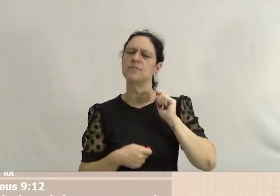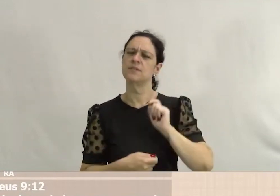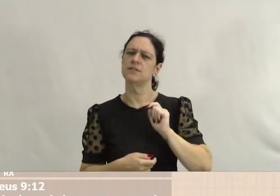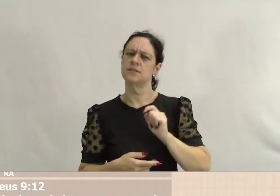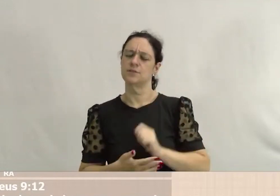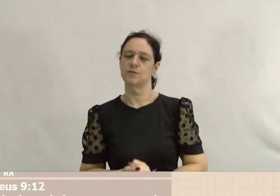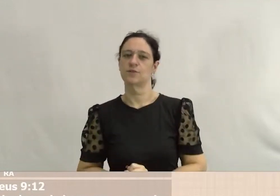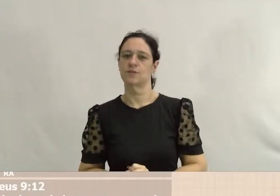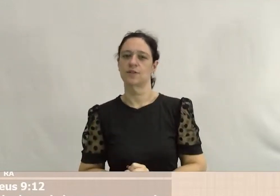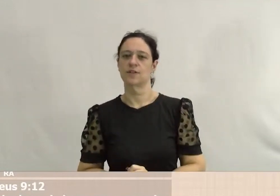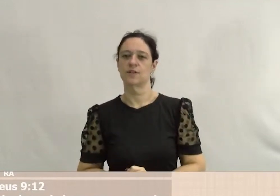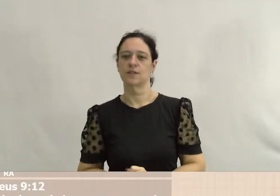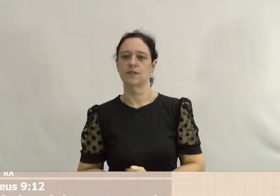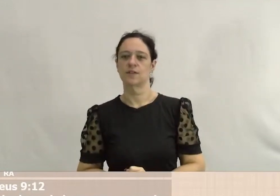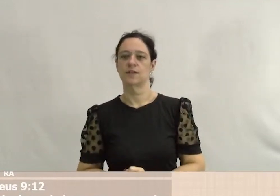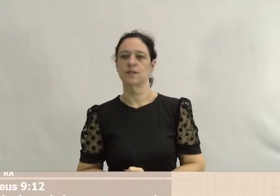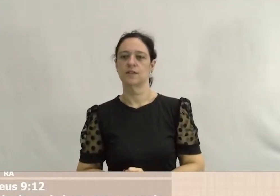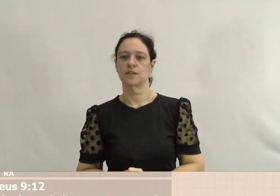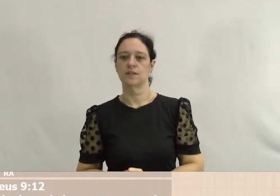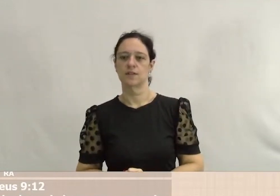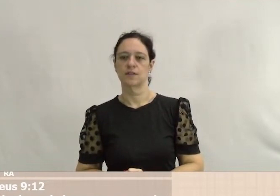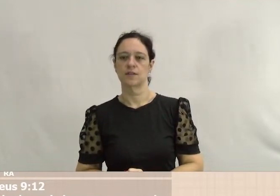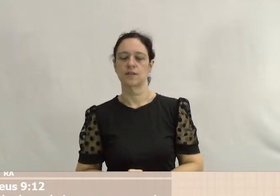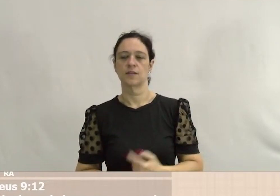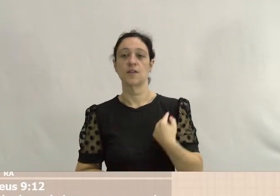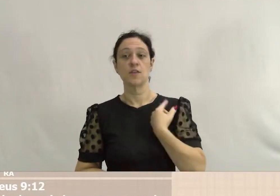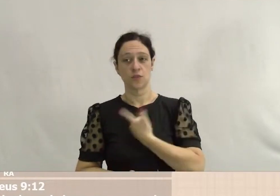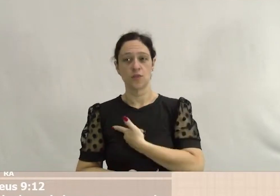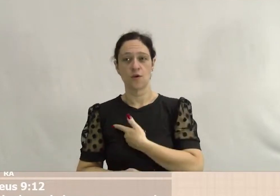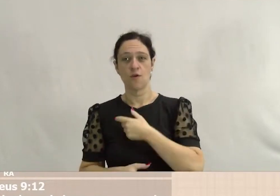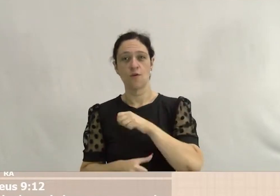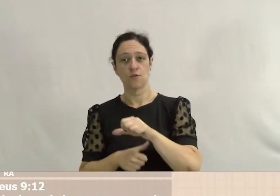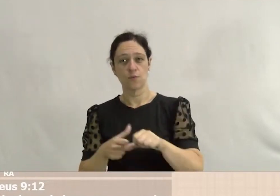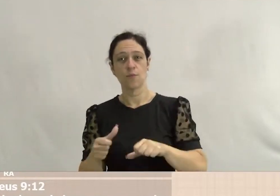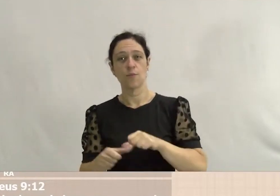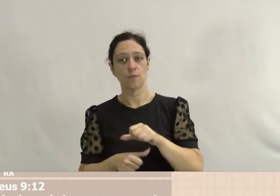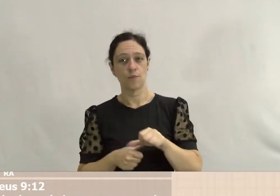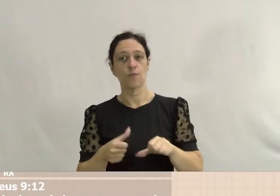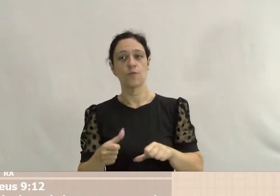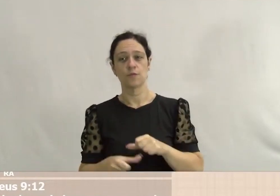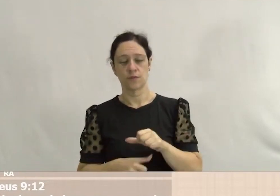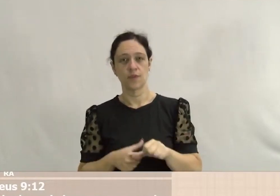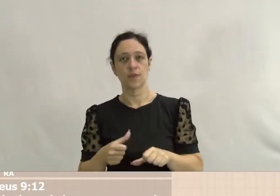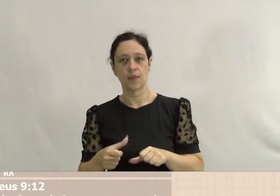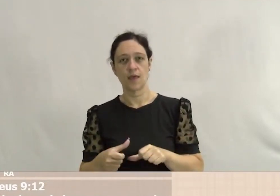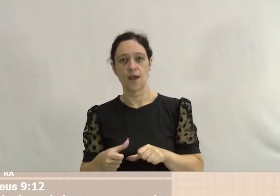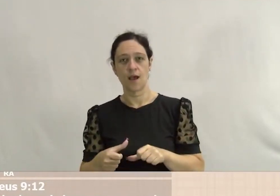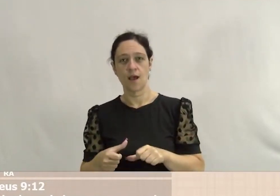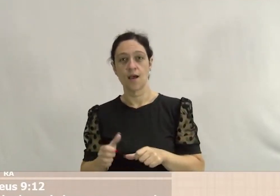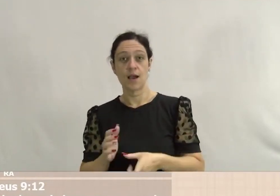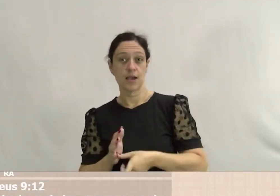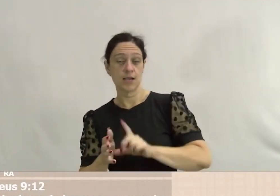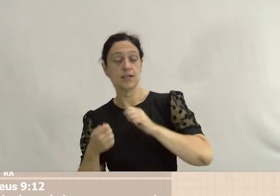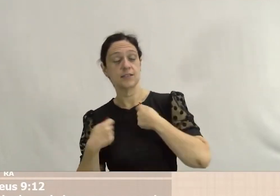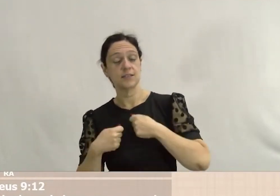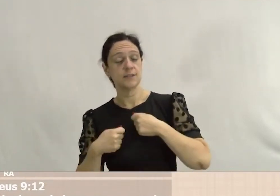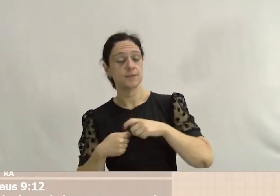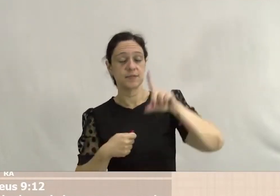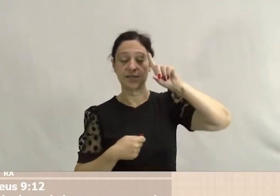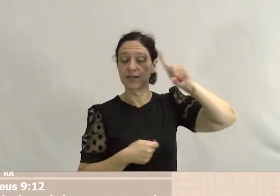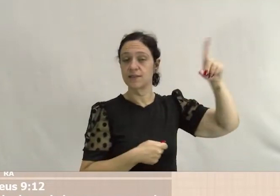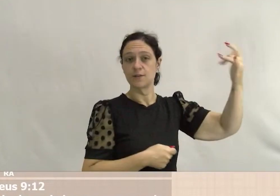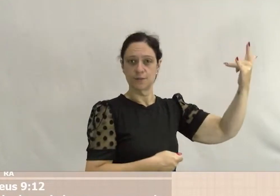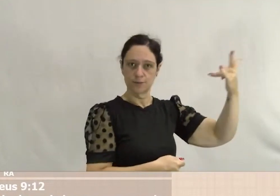até para mudança de endereço nós precisamos primeiramente a obra de Cristo. O amor de